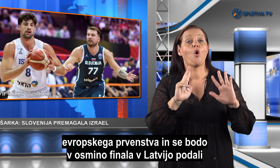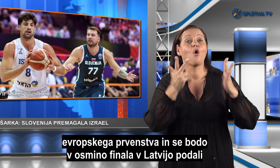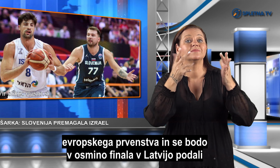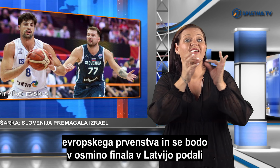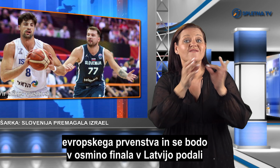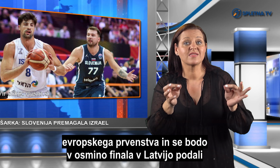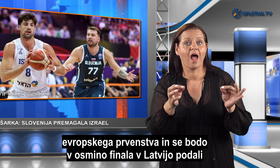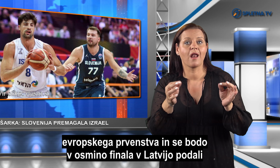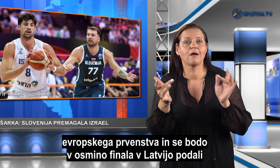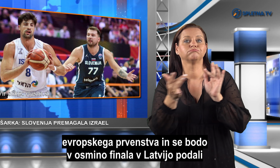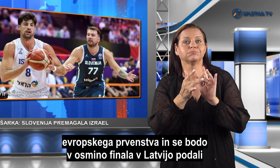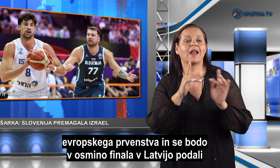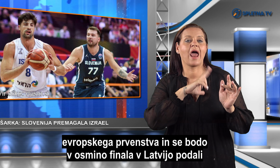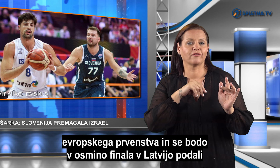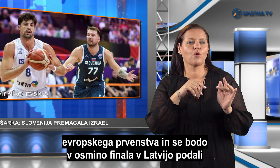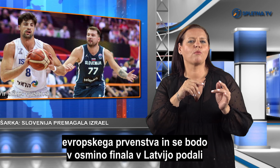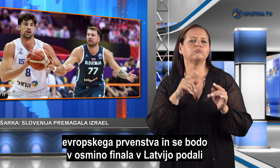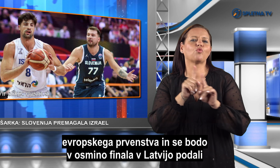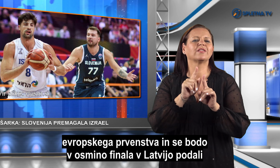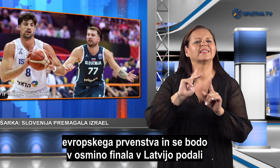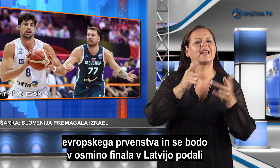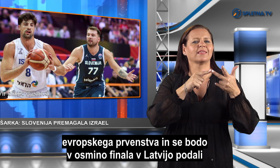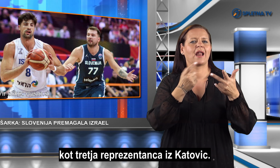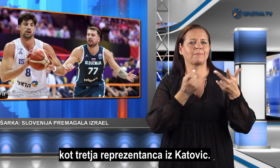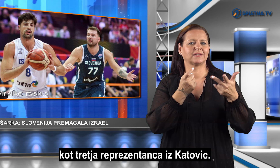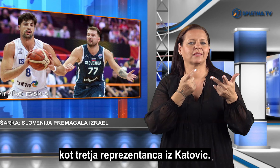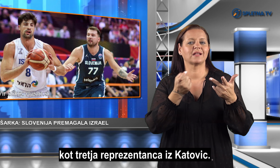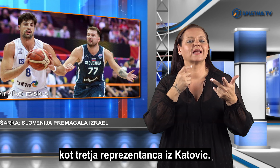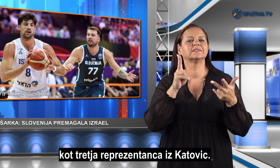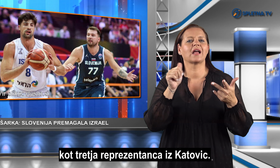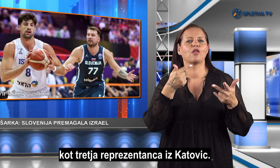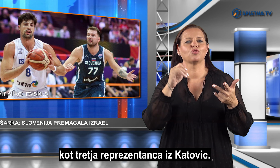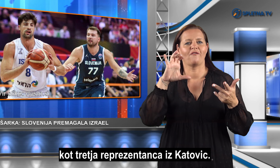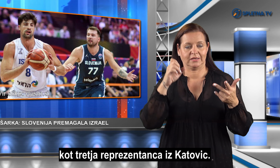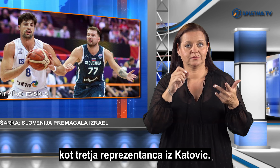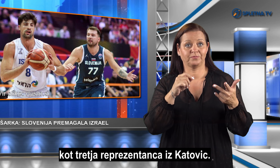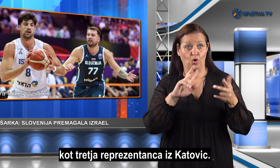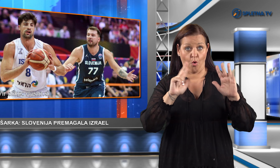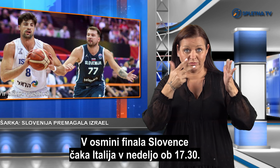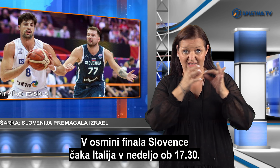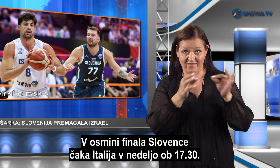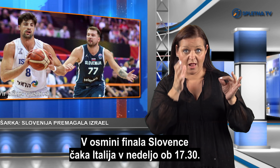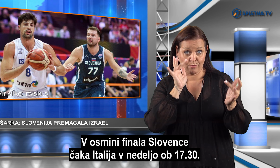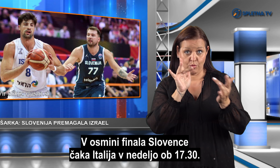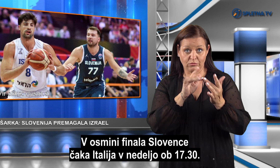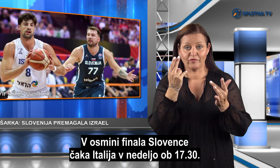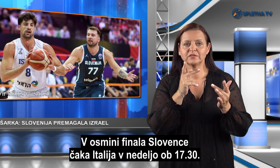osmino finala v Latvijo podali kot tretja reprezentanca iz Katovic. V osmini finala Slovence